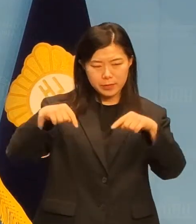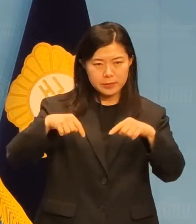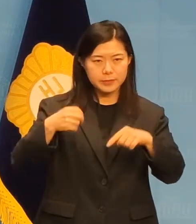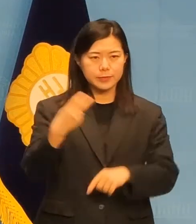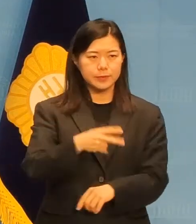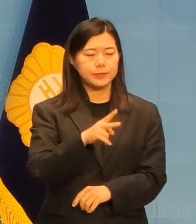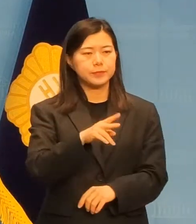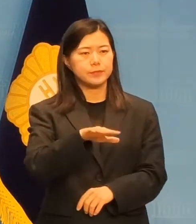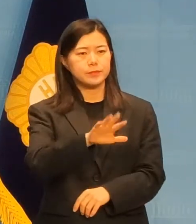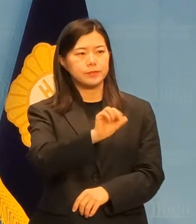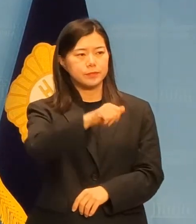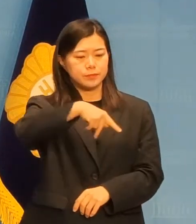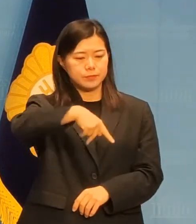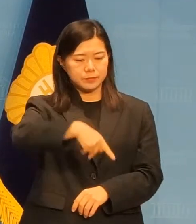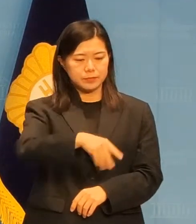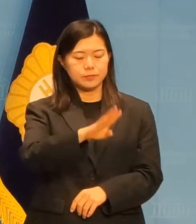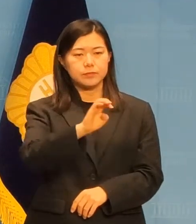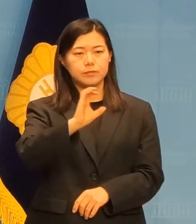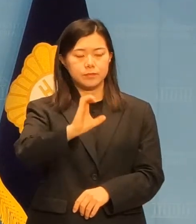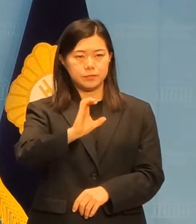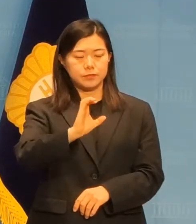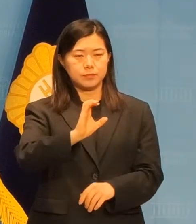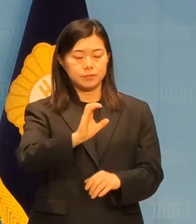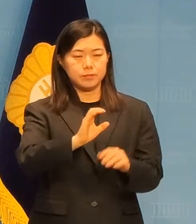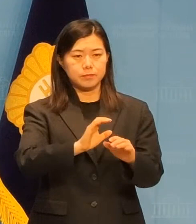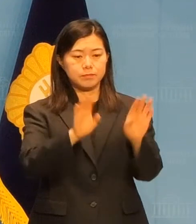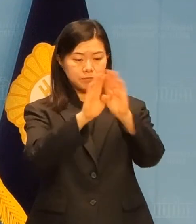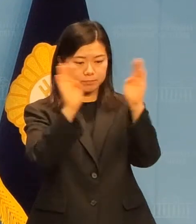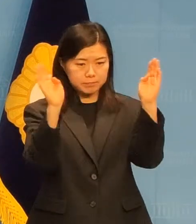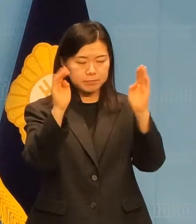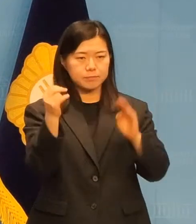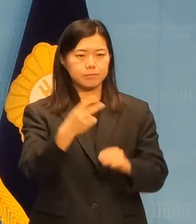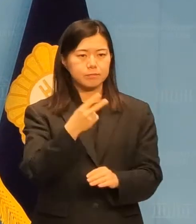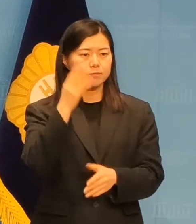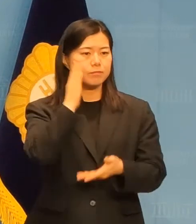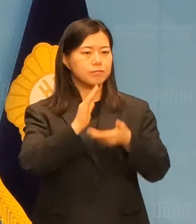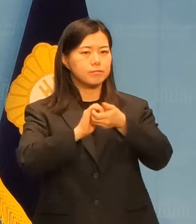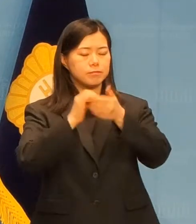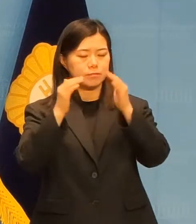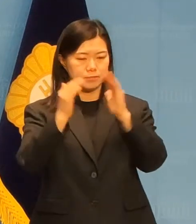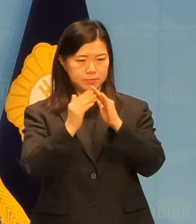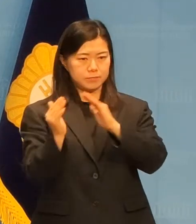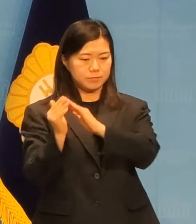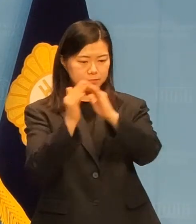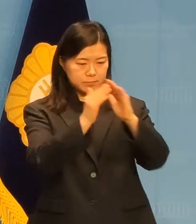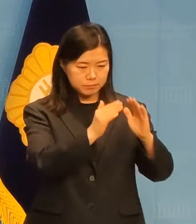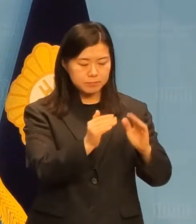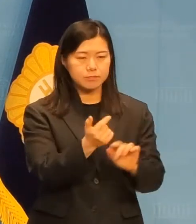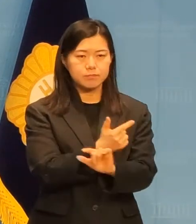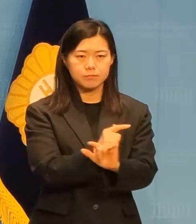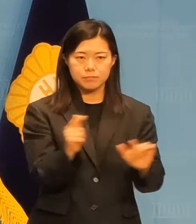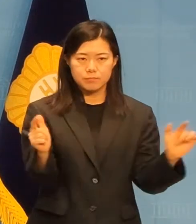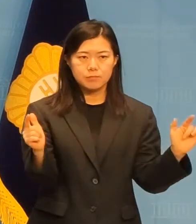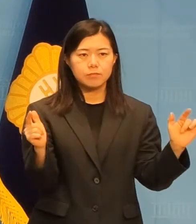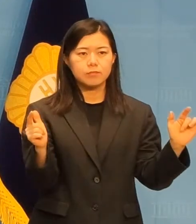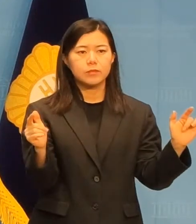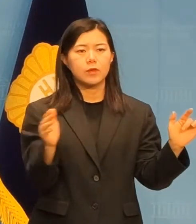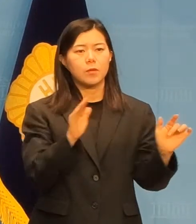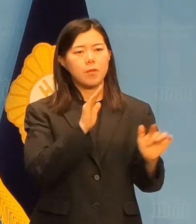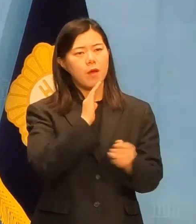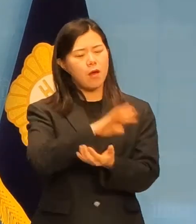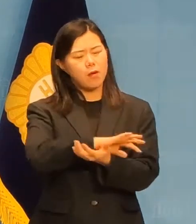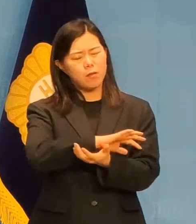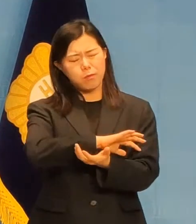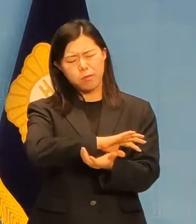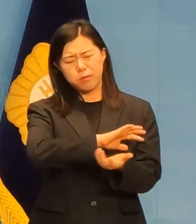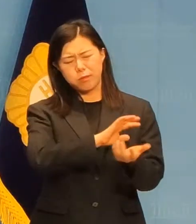정상회담의 성공적 개최, 그리고 청와대 다시 이전이라고 하는 엄청난 역사적 경랑과